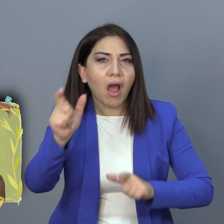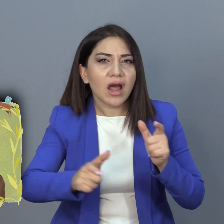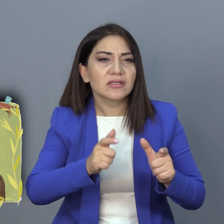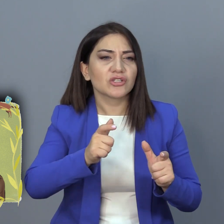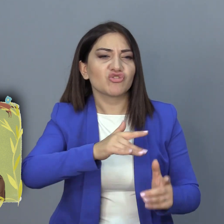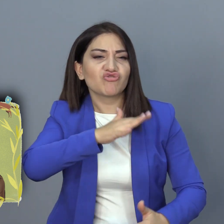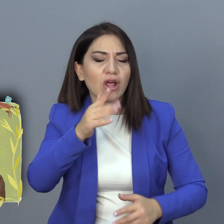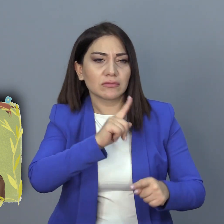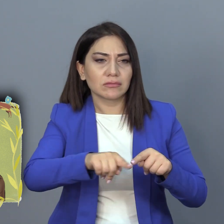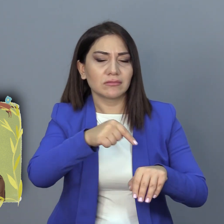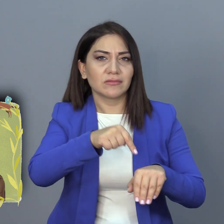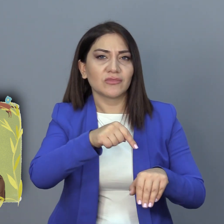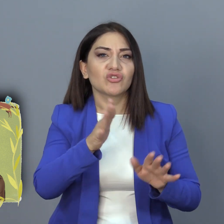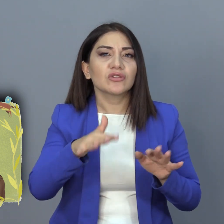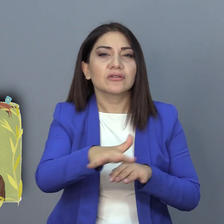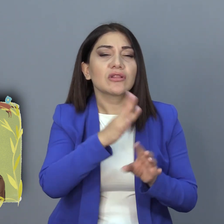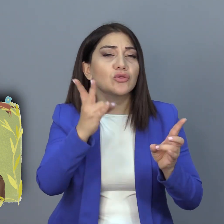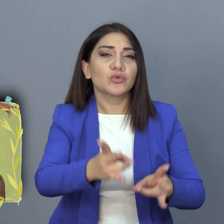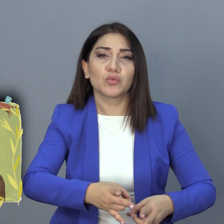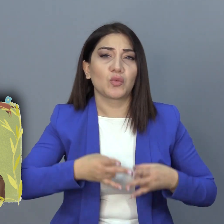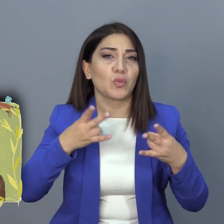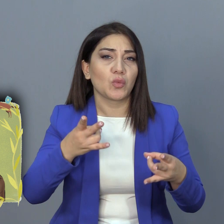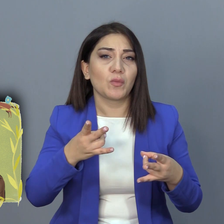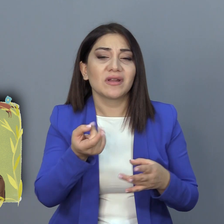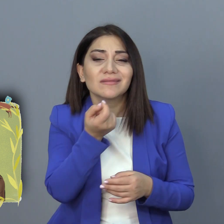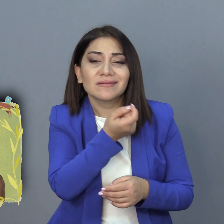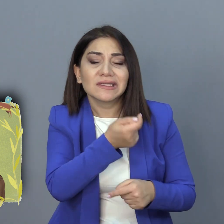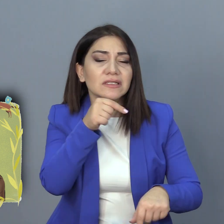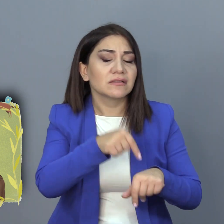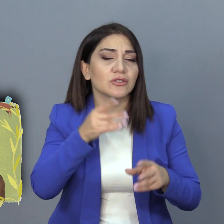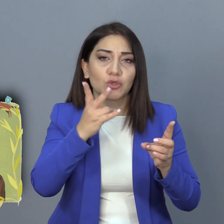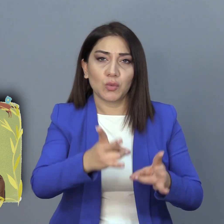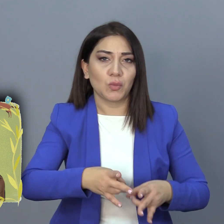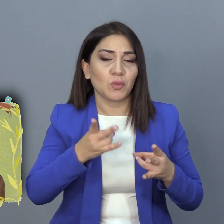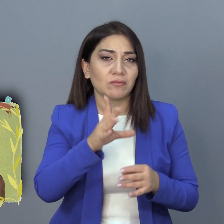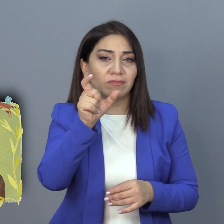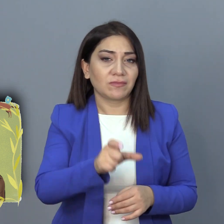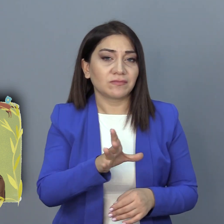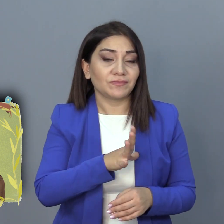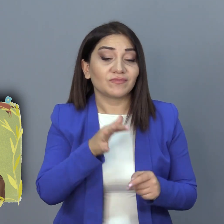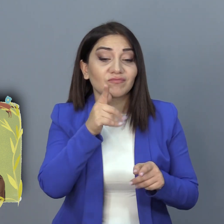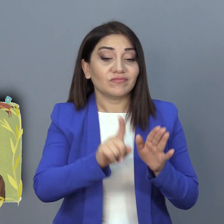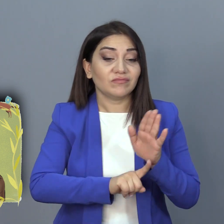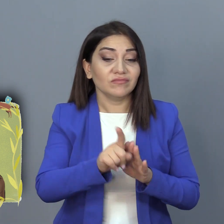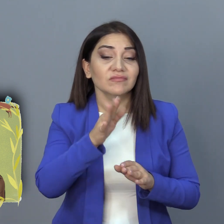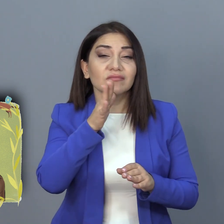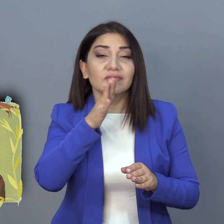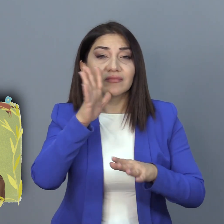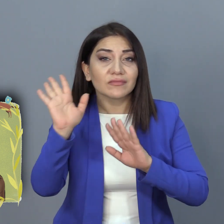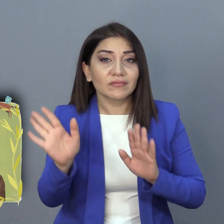էլ էր չապազանց գայուն միջավարի ոմենա չնչին մանրուկների նկատմամբ։ Այդ պահից իվեր տասնամյակներ շարունակ նաքարոզում է